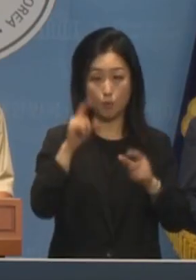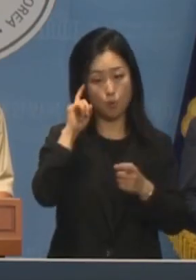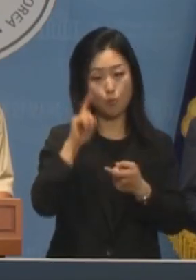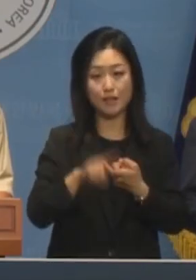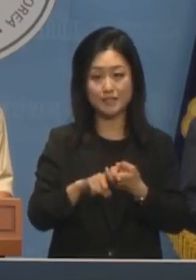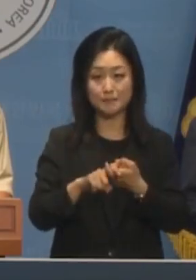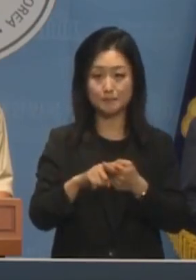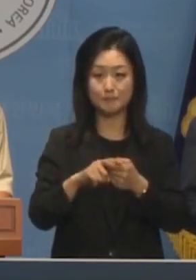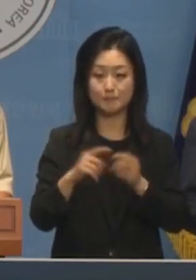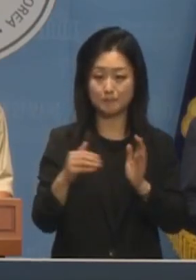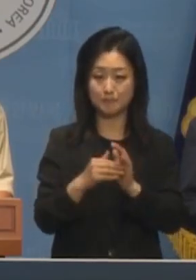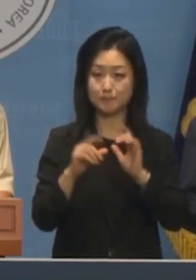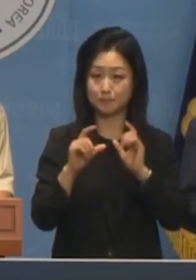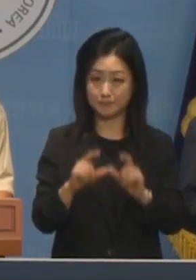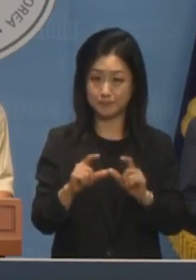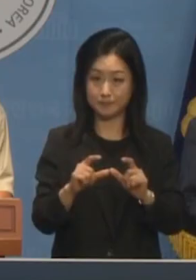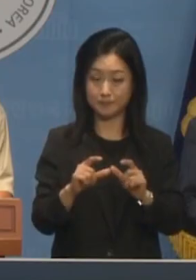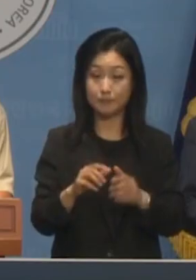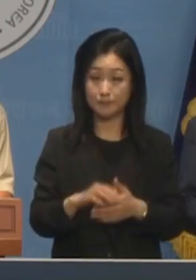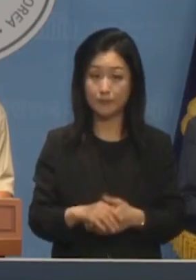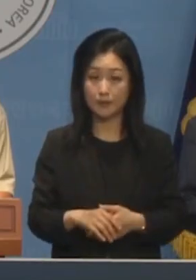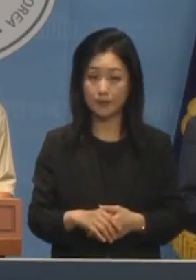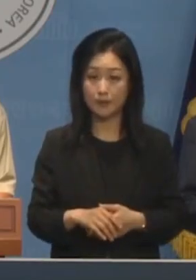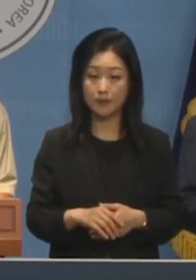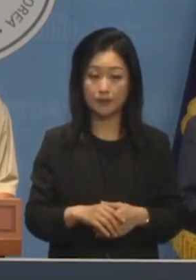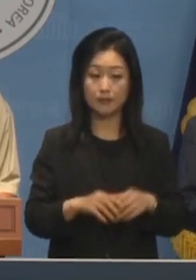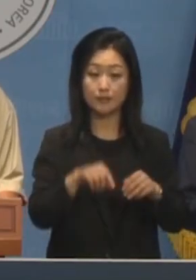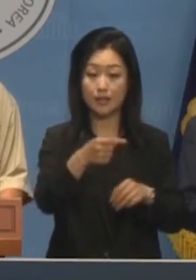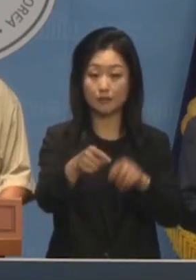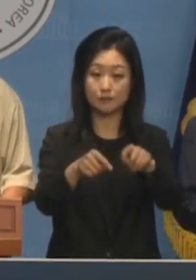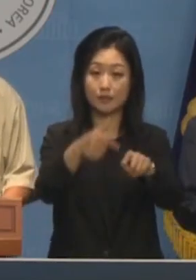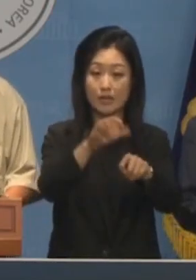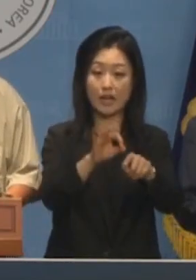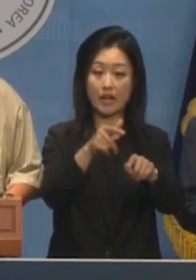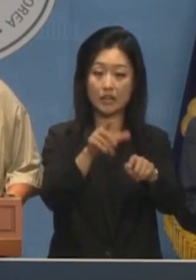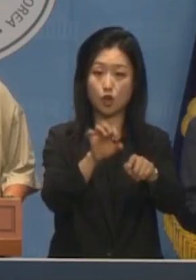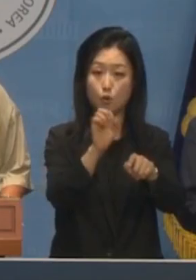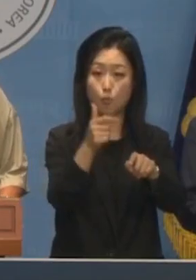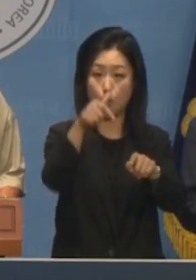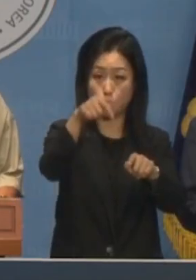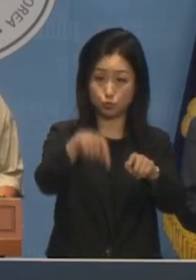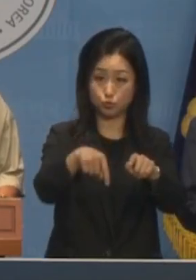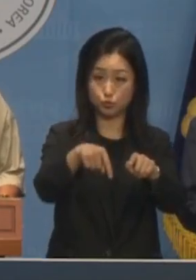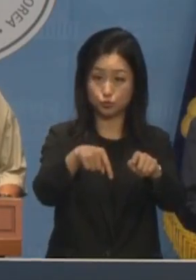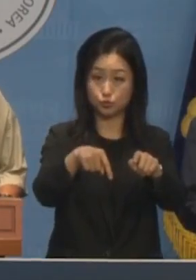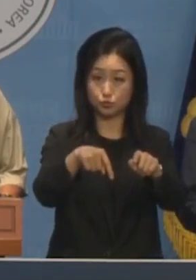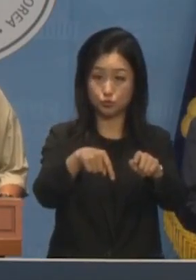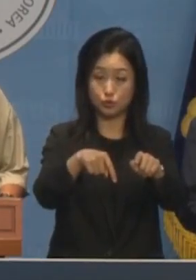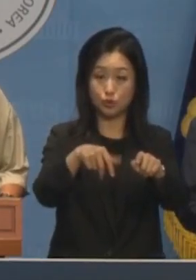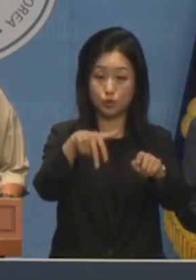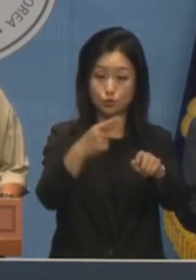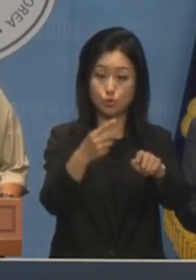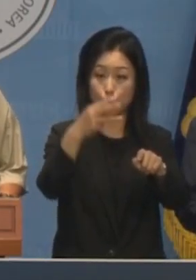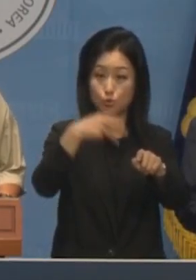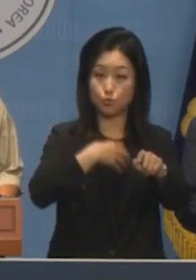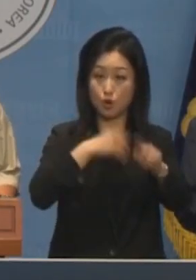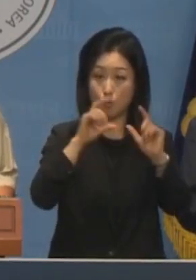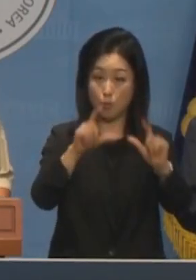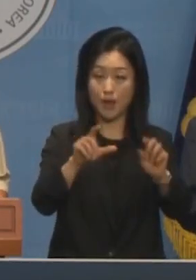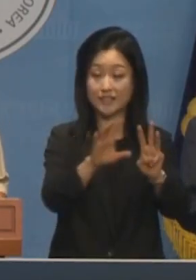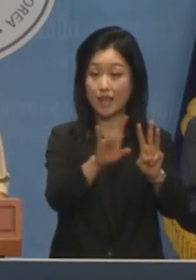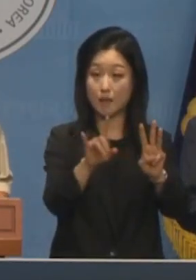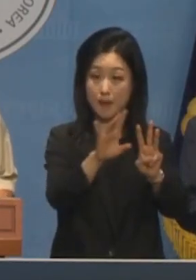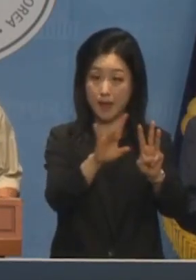단계에 그쳤습니다. 강경포구 296만 셀의 경우에는 우리나라 조류 경보제 대발생의 3배